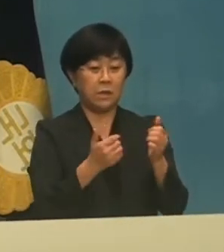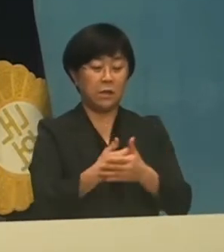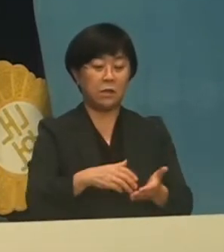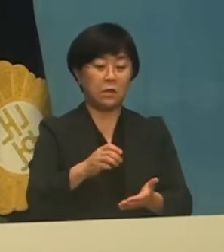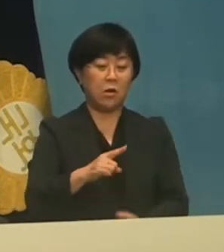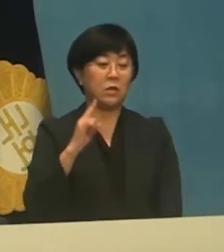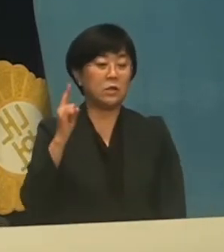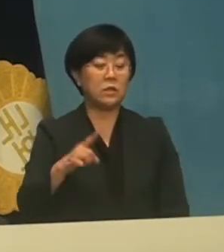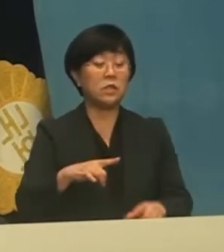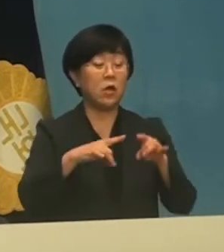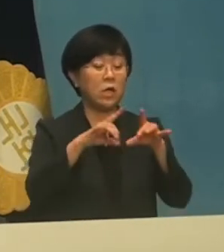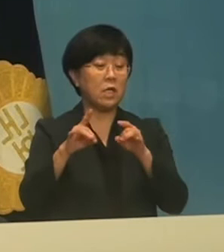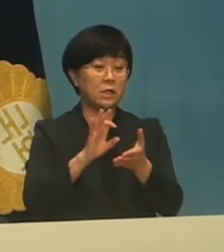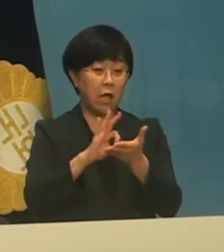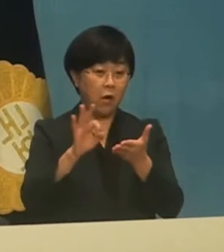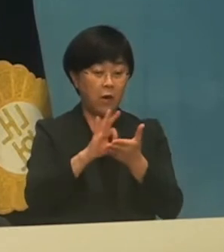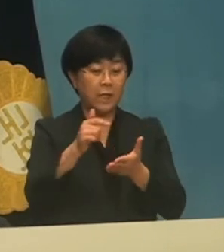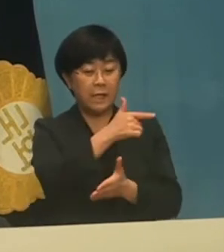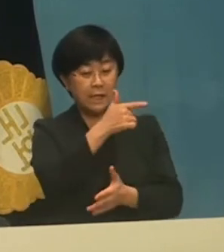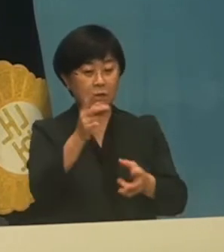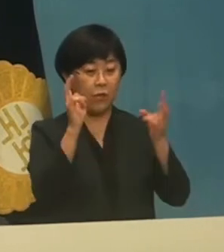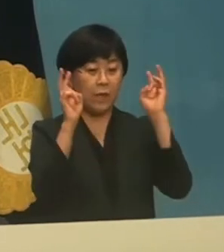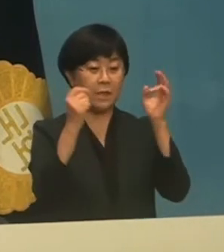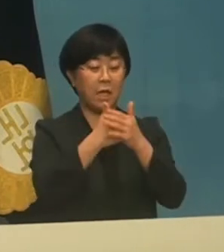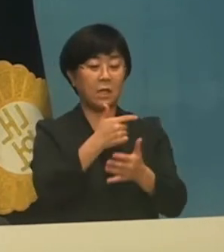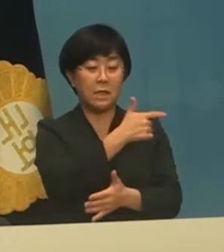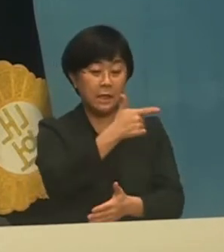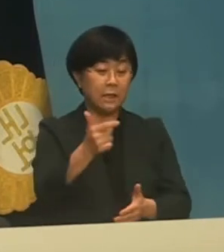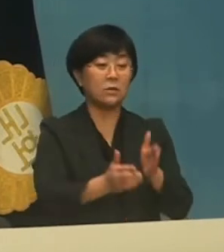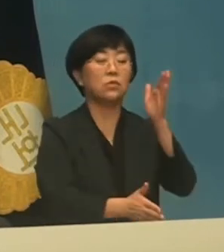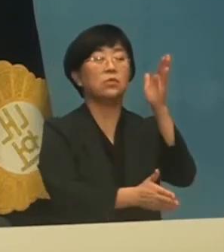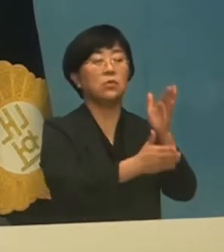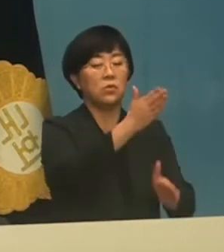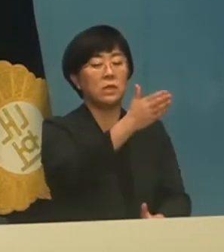펑펑 쓰고 있는 대기업과 대도시 지역이 이기적인 거 아닙니까?